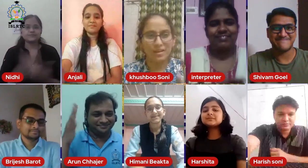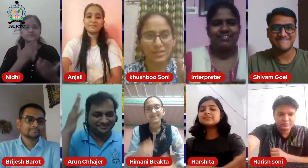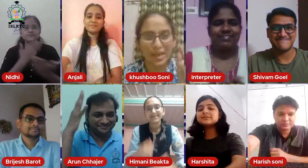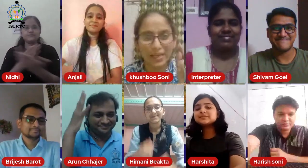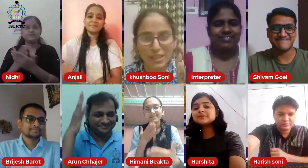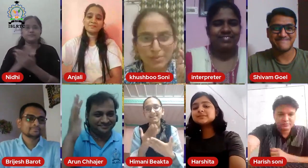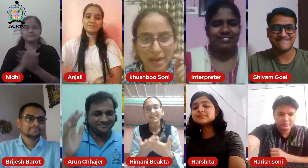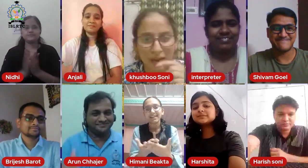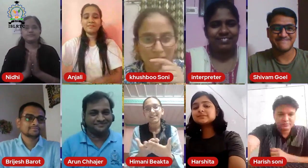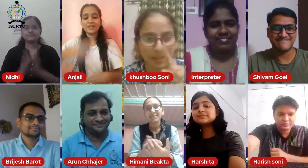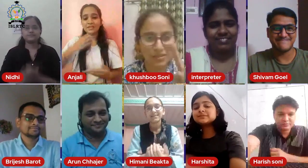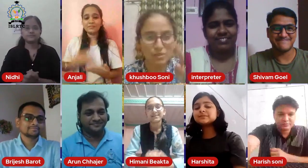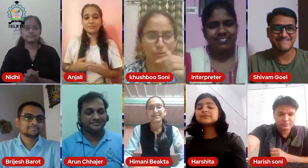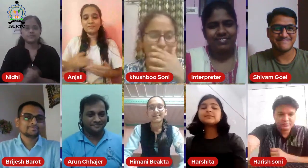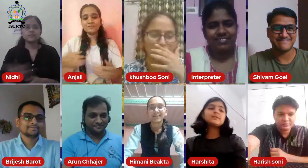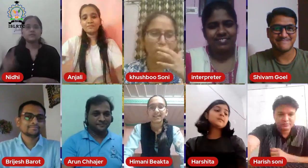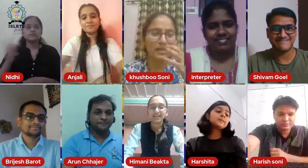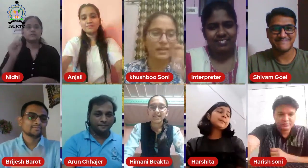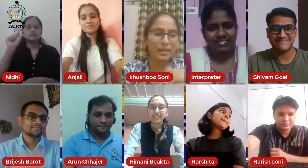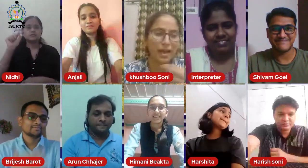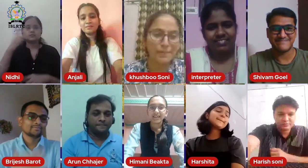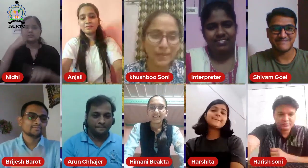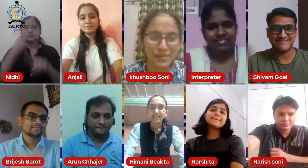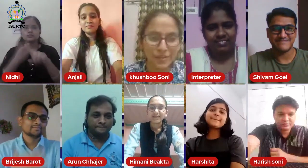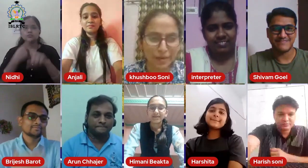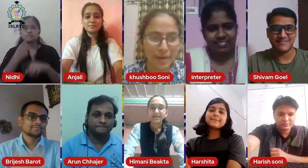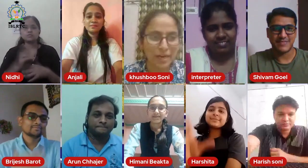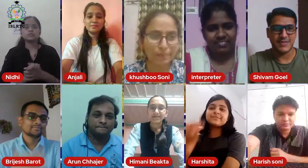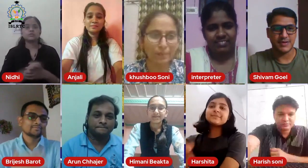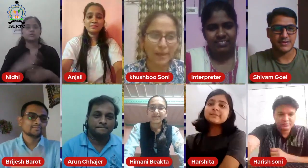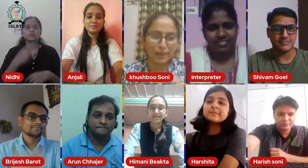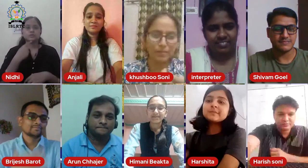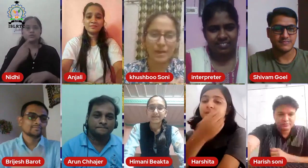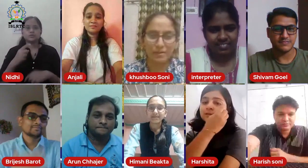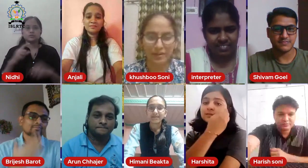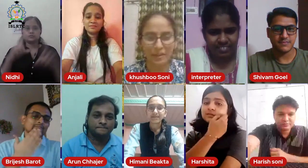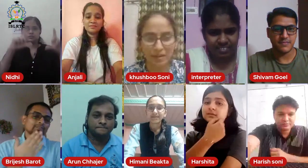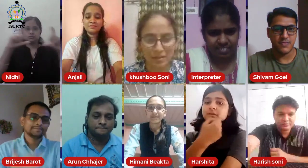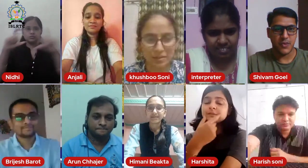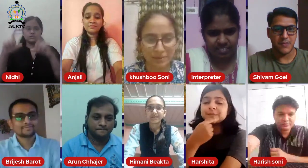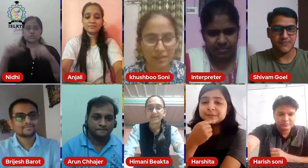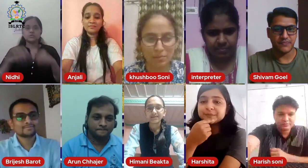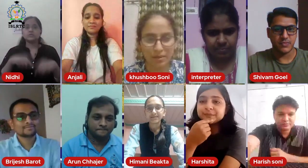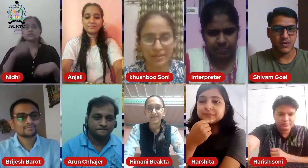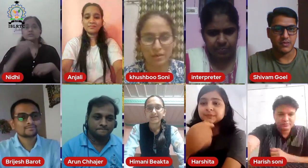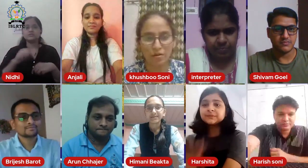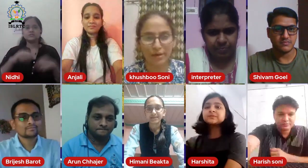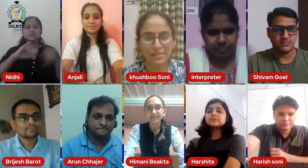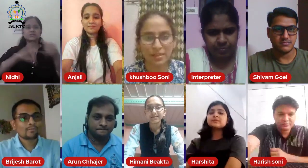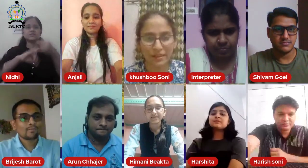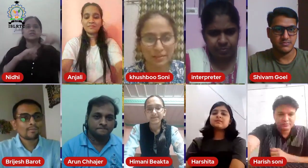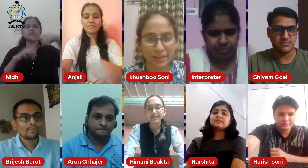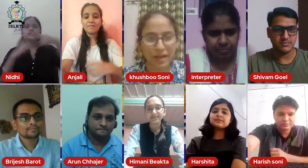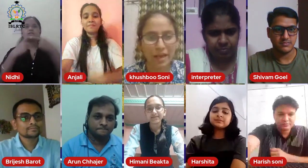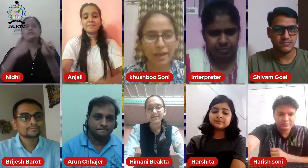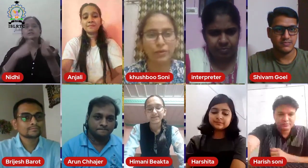अच्छा एक चीज बोलना चाहूंगी कि ये हमने स्ट्रीम यार्ड पे पहली बार ये मतलब ये ऑर्गेनाइज करके देखा है,